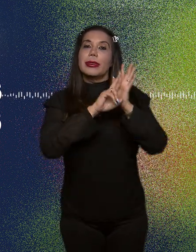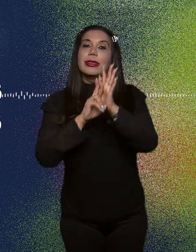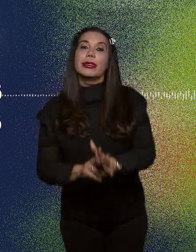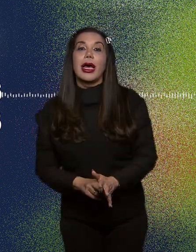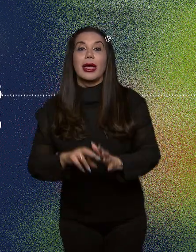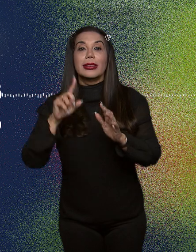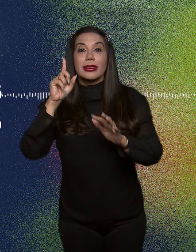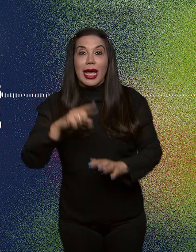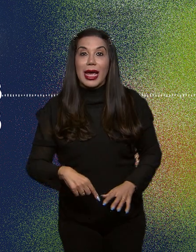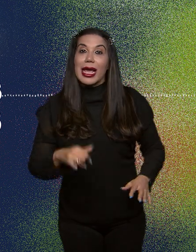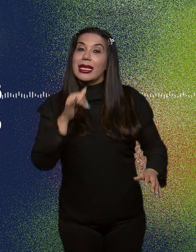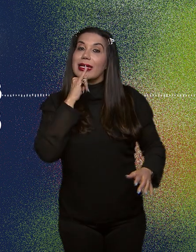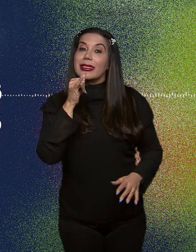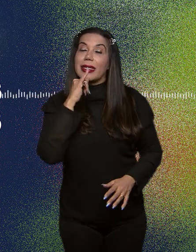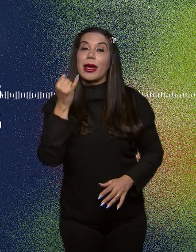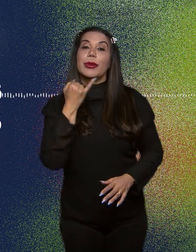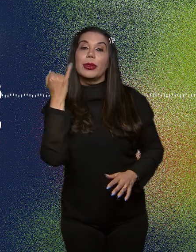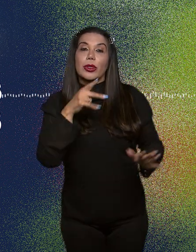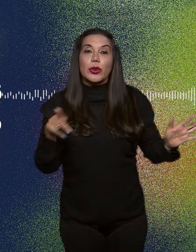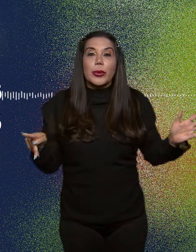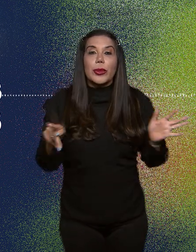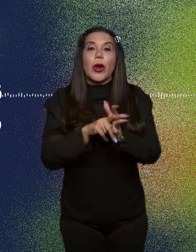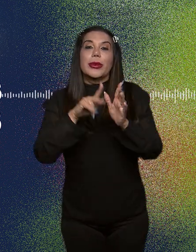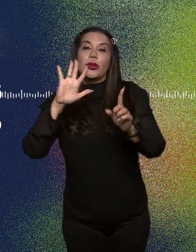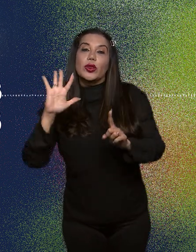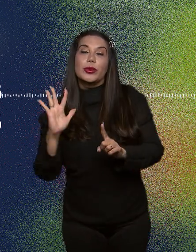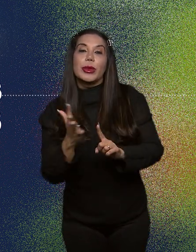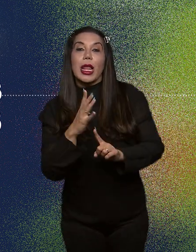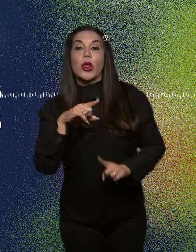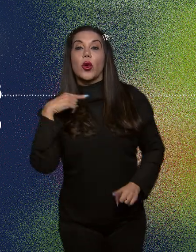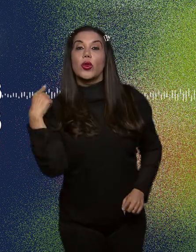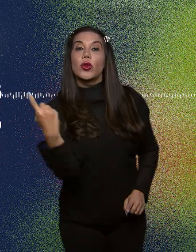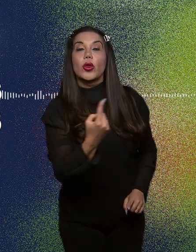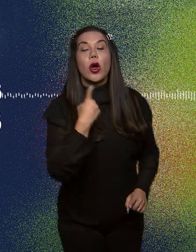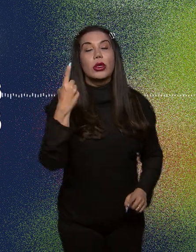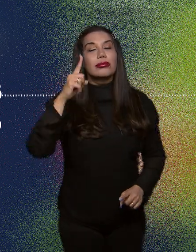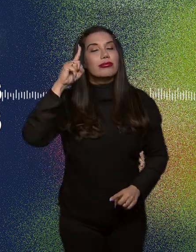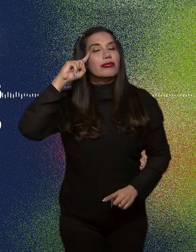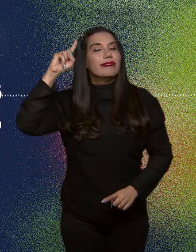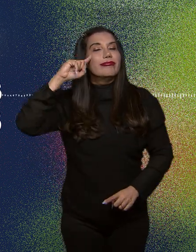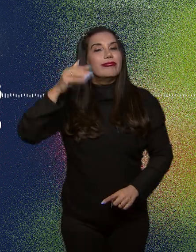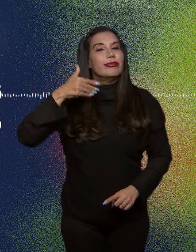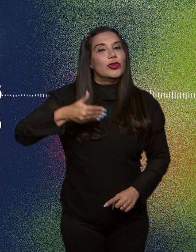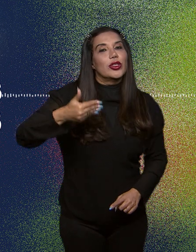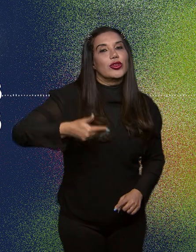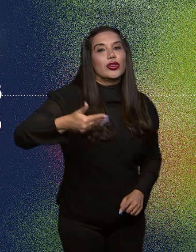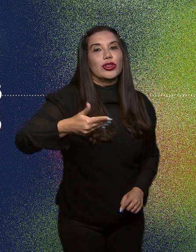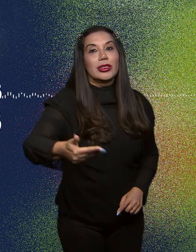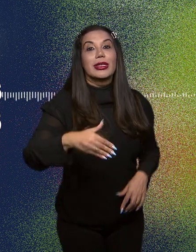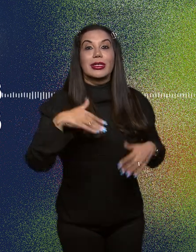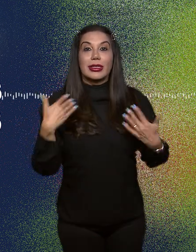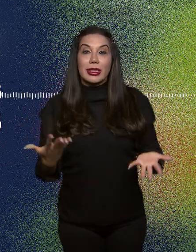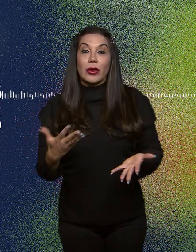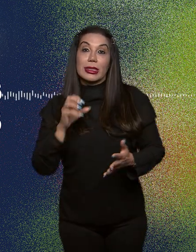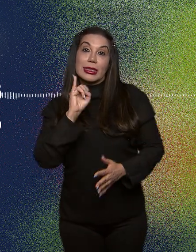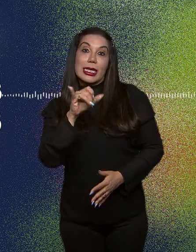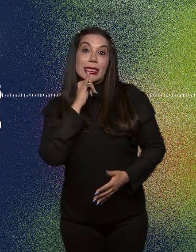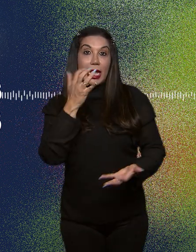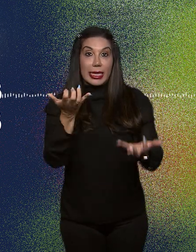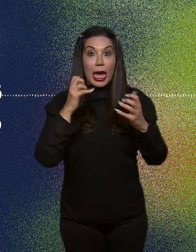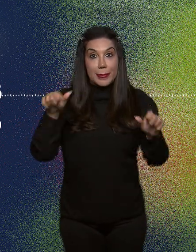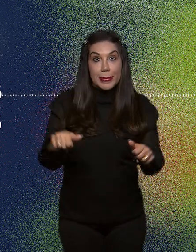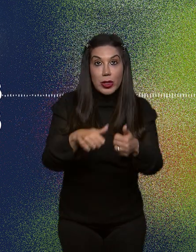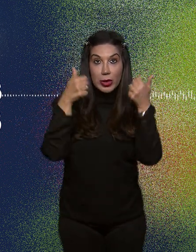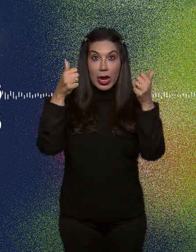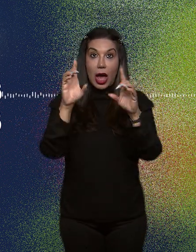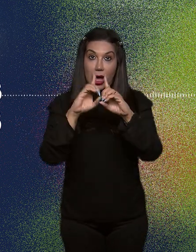são completamente enraizadas, inspiradas naquilo que a gente faz no dia a dia. Então, assim, se a gente quer